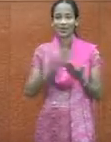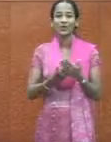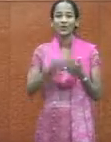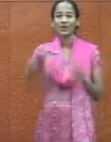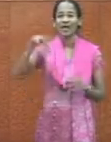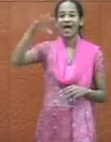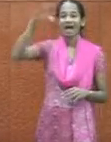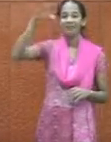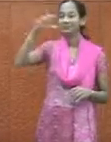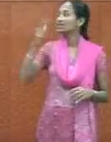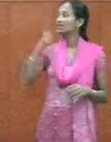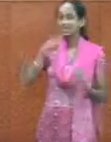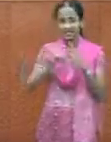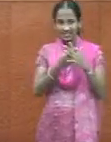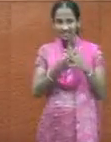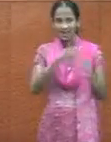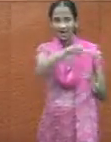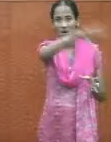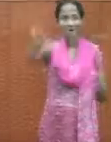बिफोर वी स्टार्ट द सेकेंड सेशन